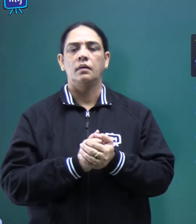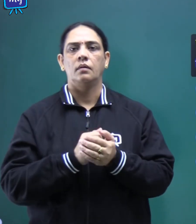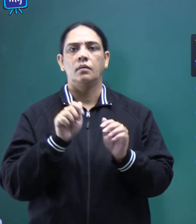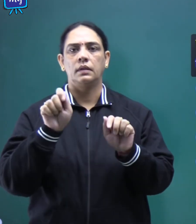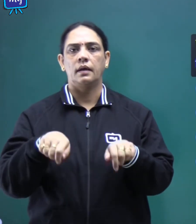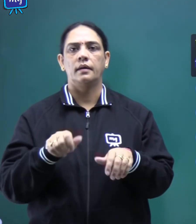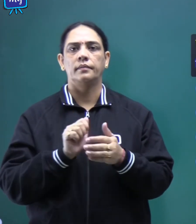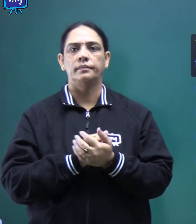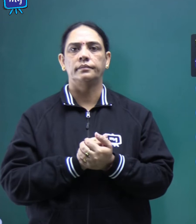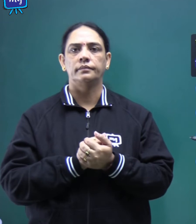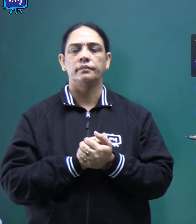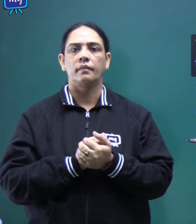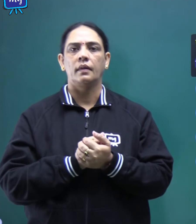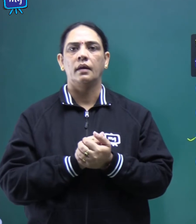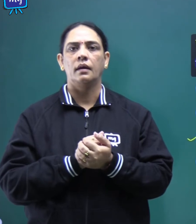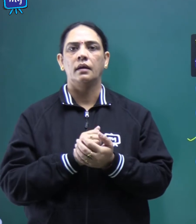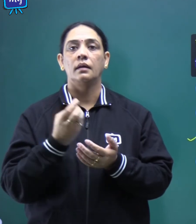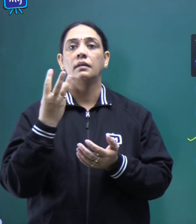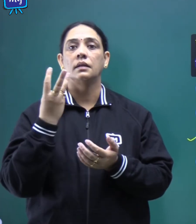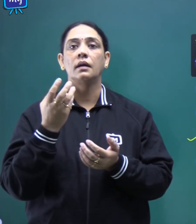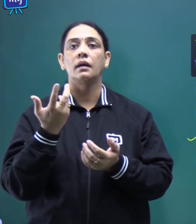होते हैं? कितने होते हैं?